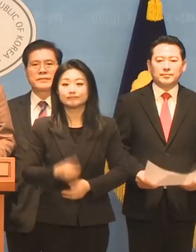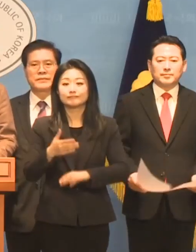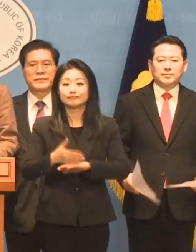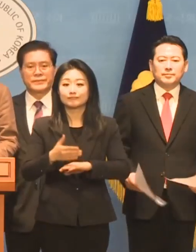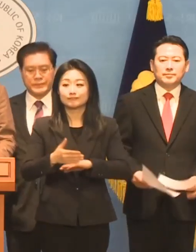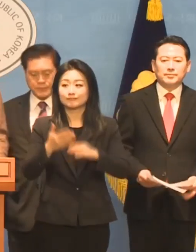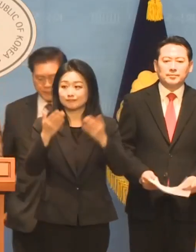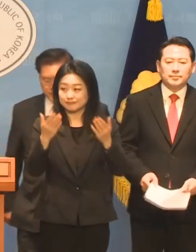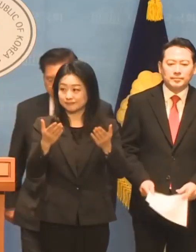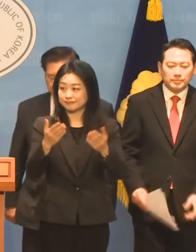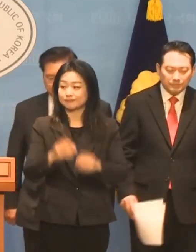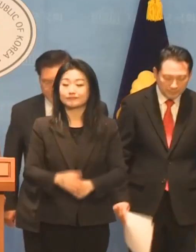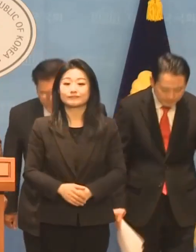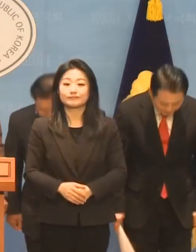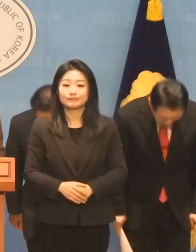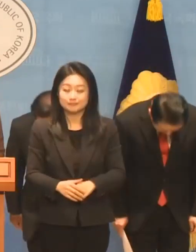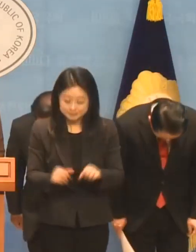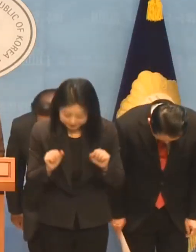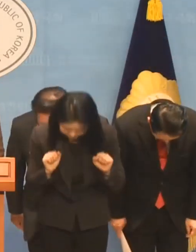감사합니다.